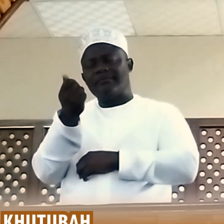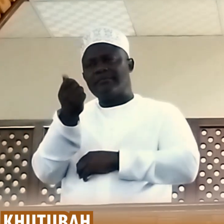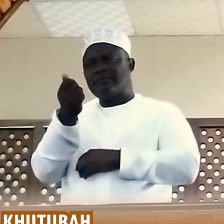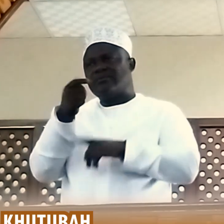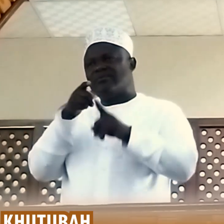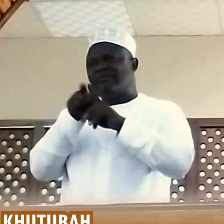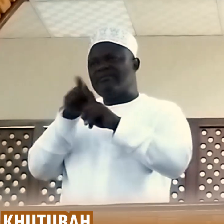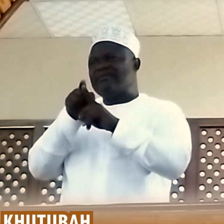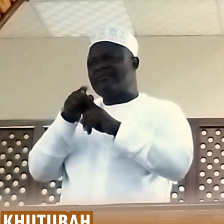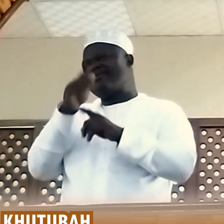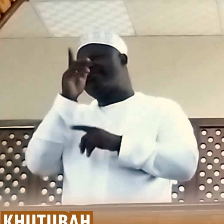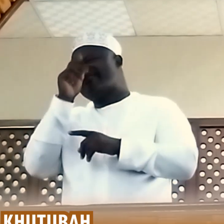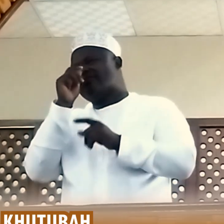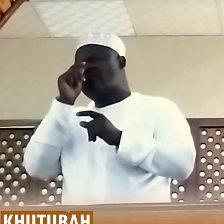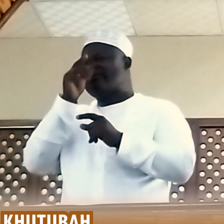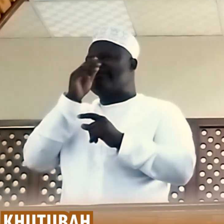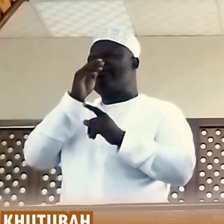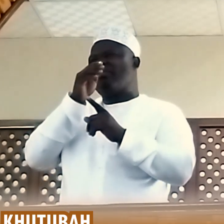mulukujju kujju